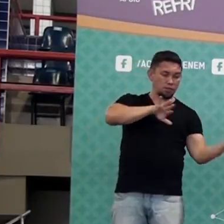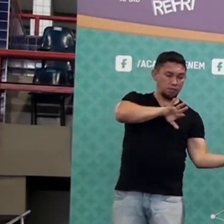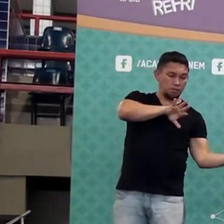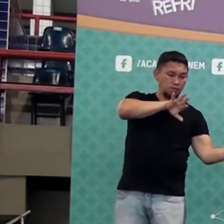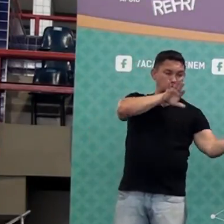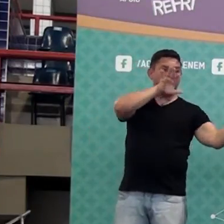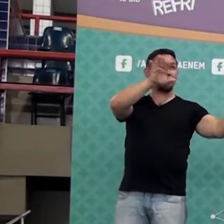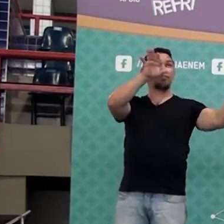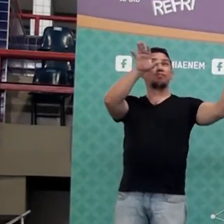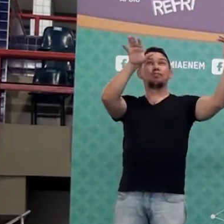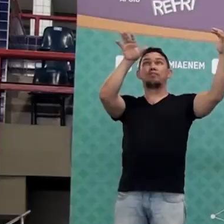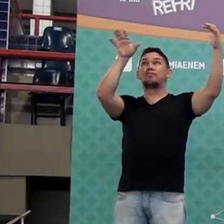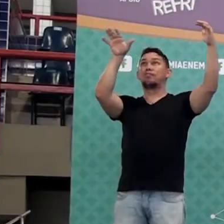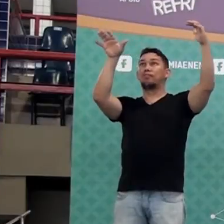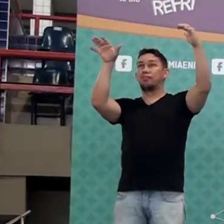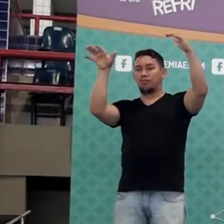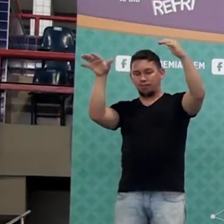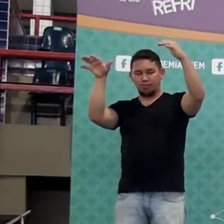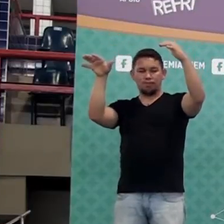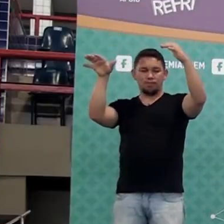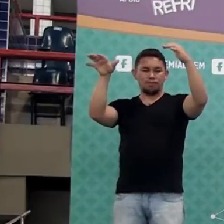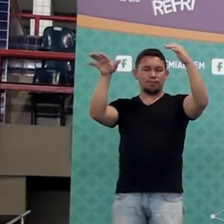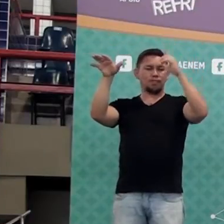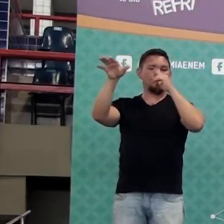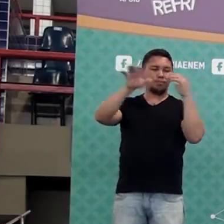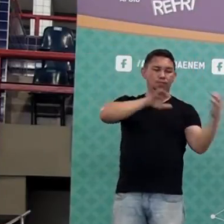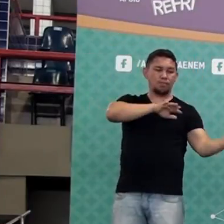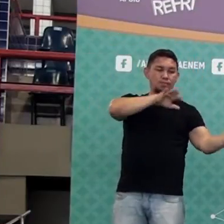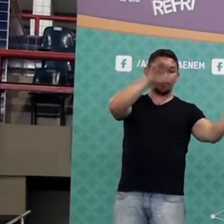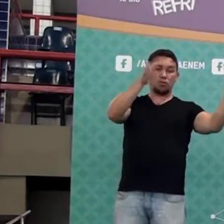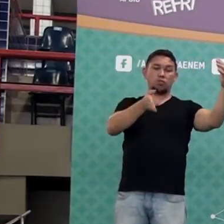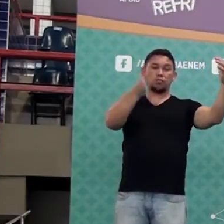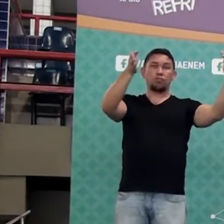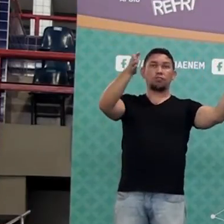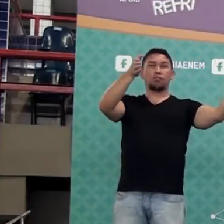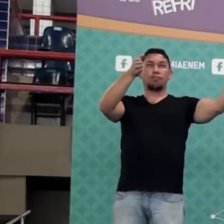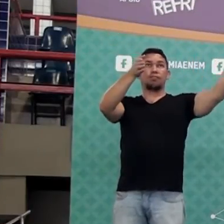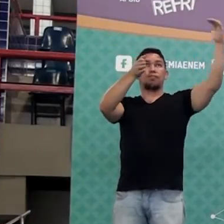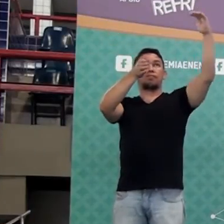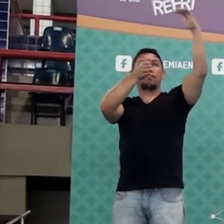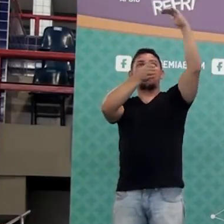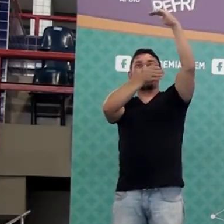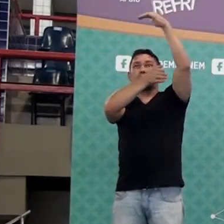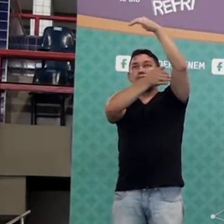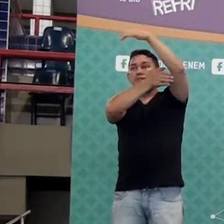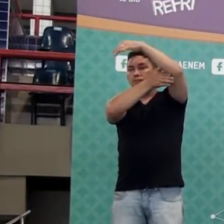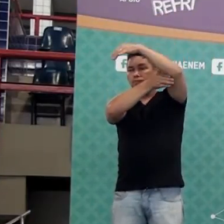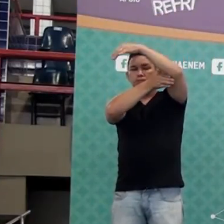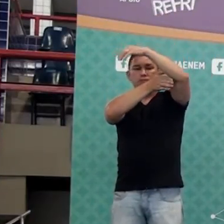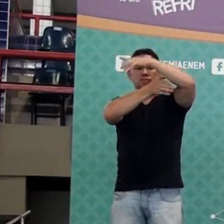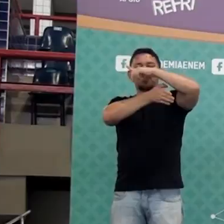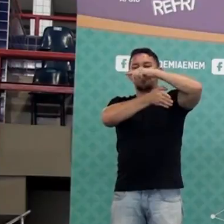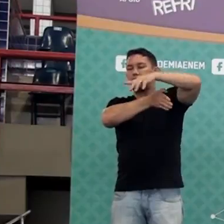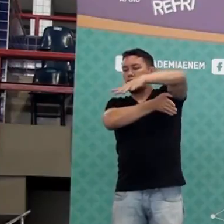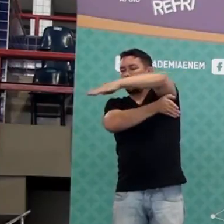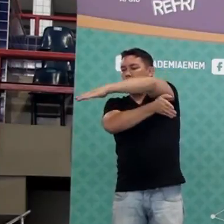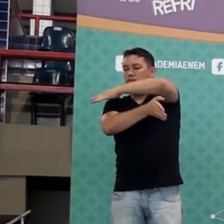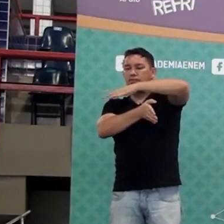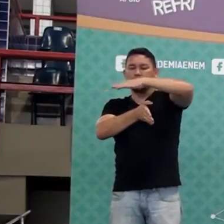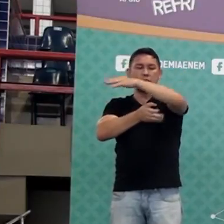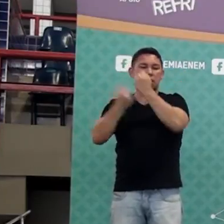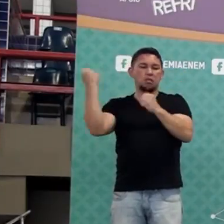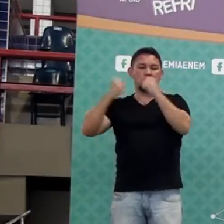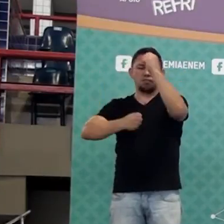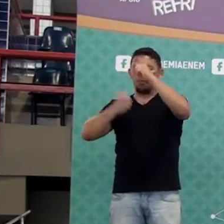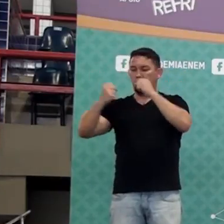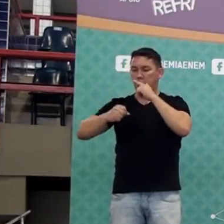tsunami também foi maior do que o previsto, aí a onda passou por cima do muro da usina, alagou a usina